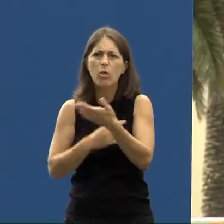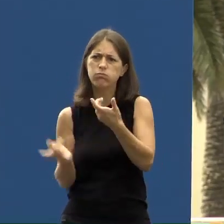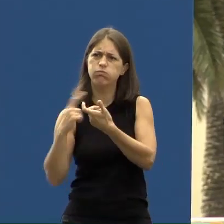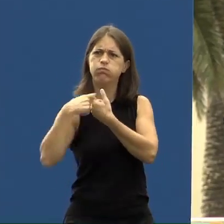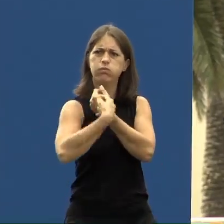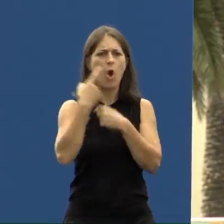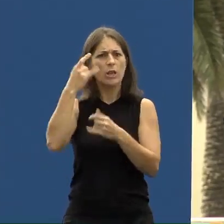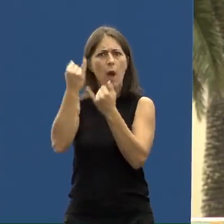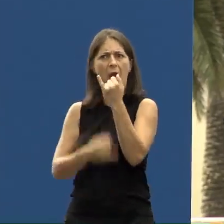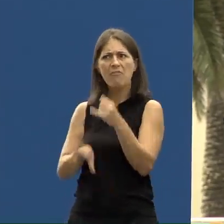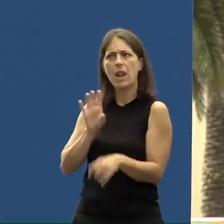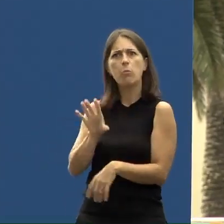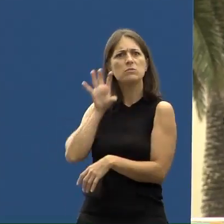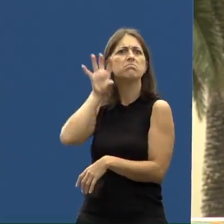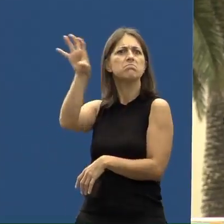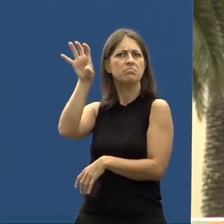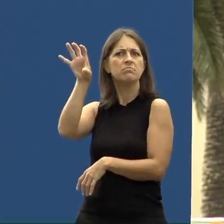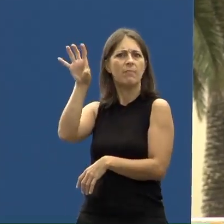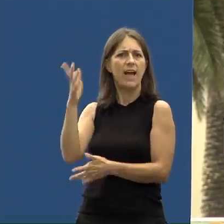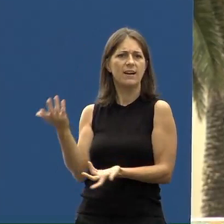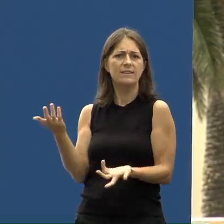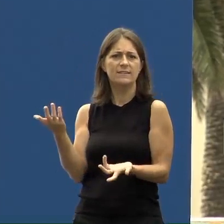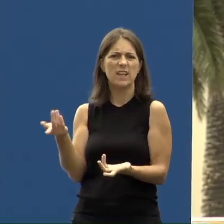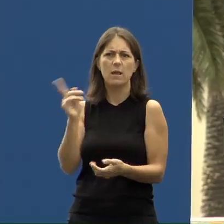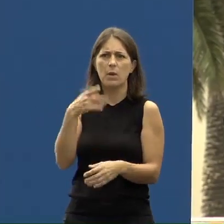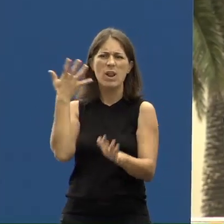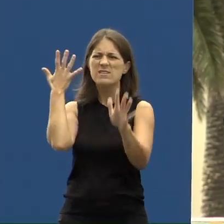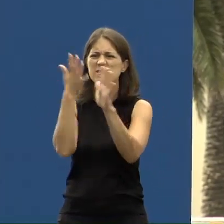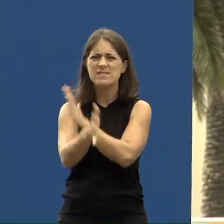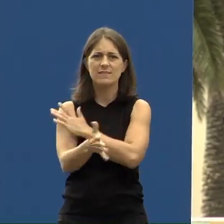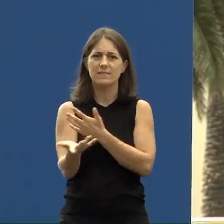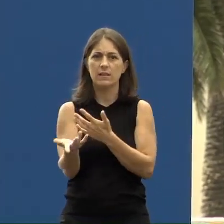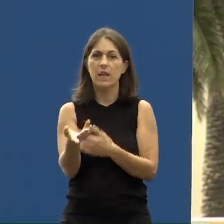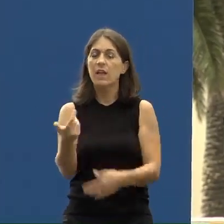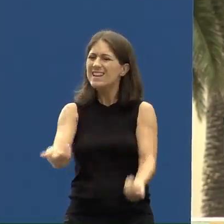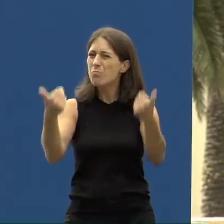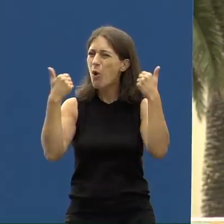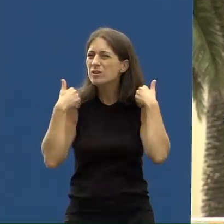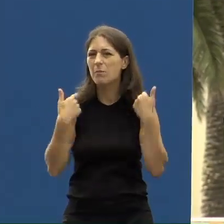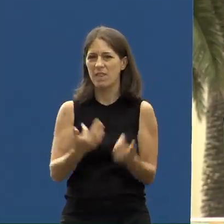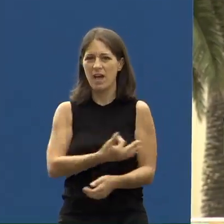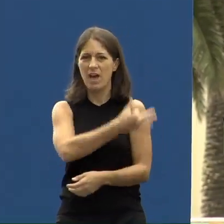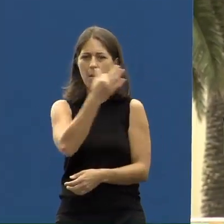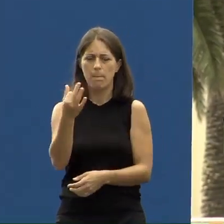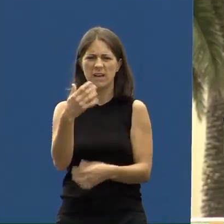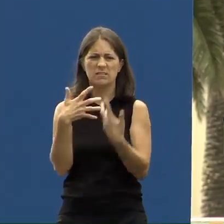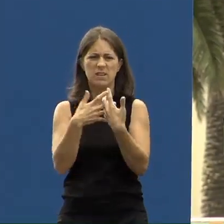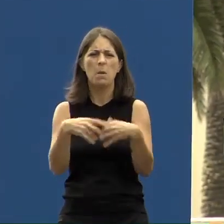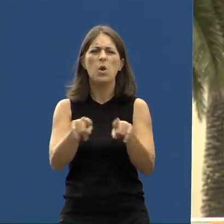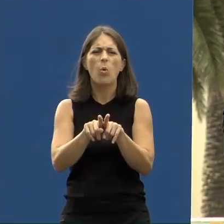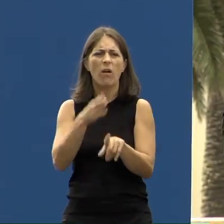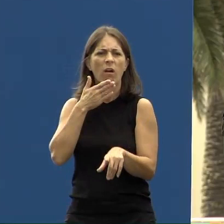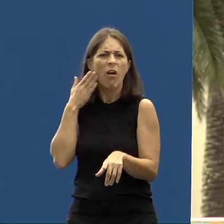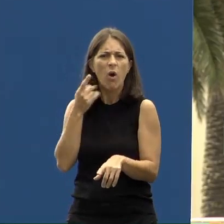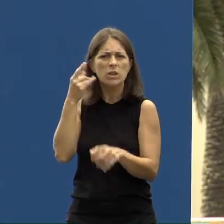país, en clave de suma inesgotable, en clave infinita de responsabilidade e de loita honesta e decente por